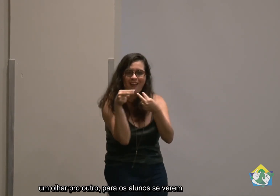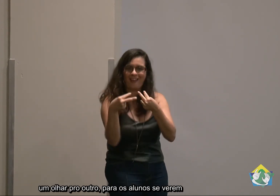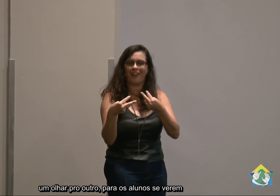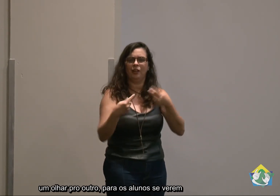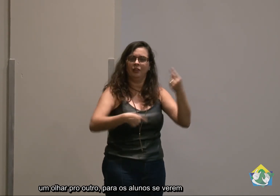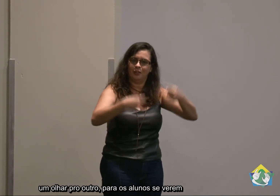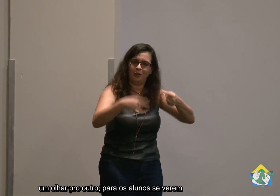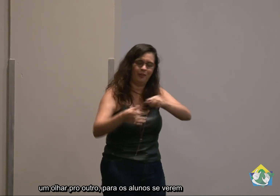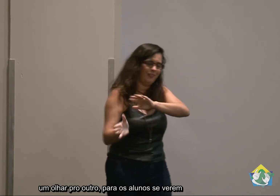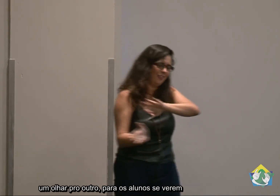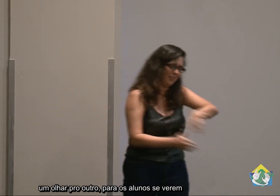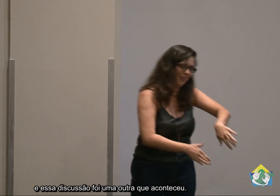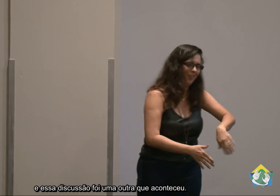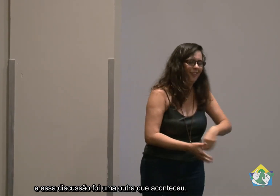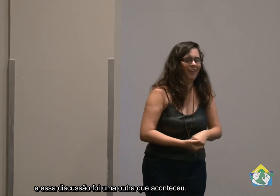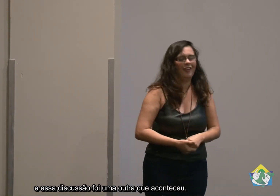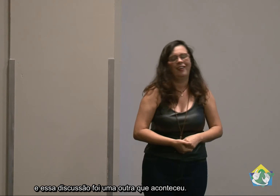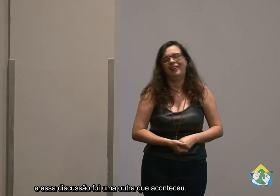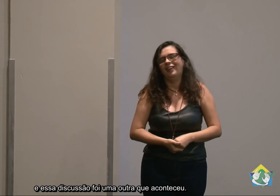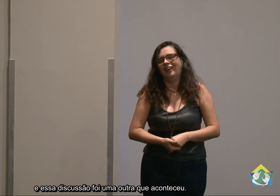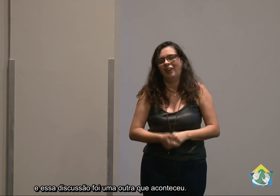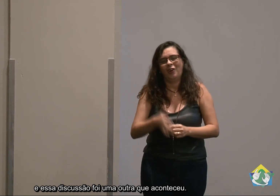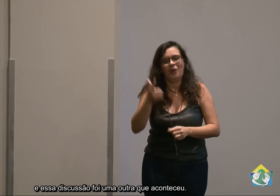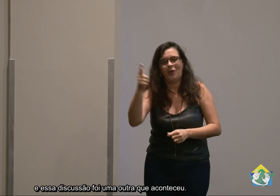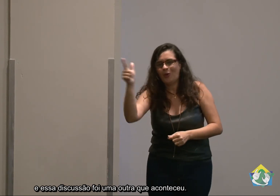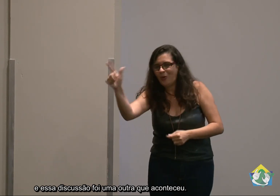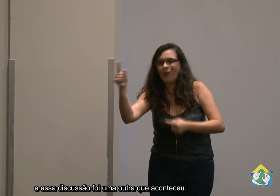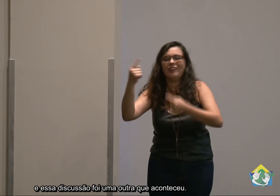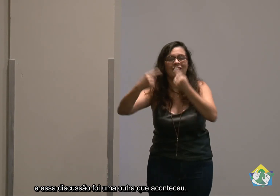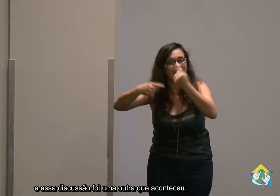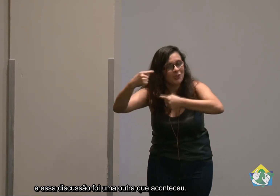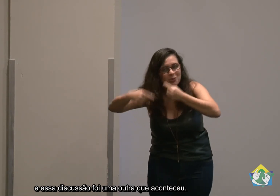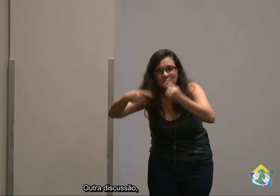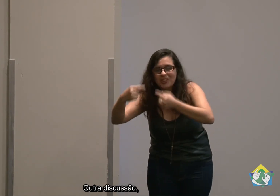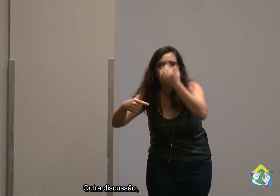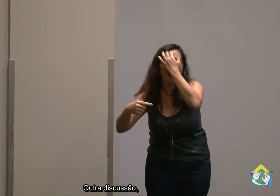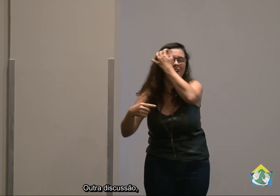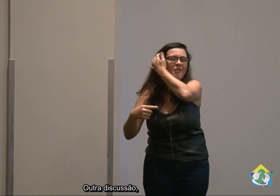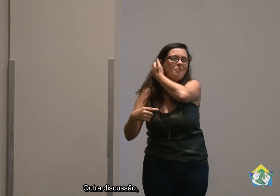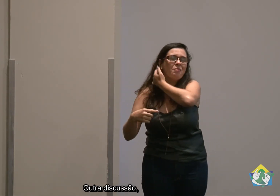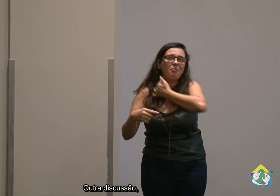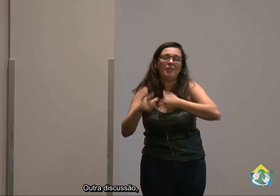os alunos poderem se ver e essa discussão foi uma outra que aconteceu outra discussão